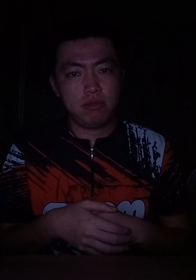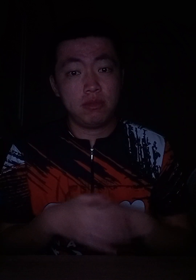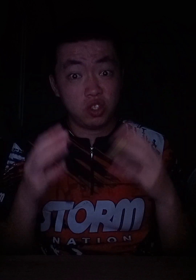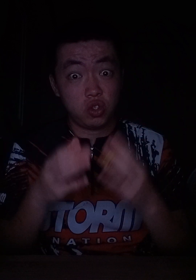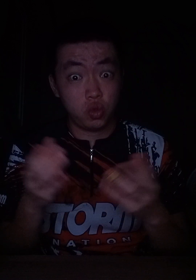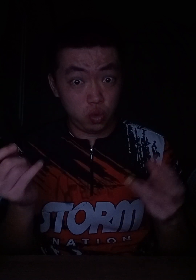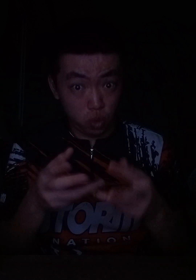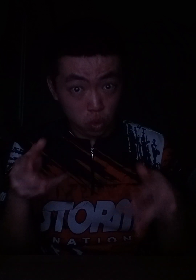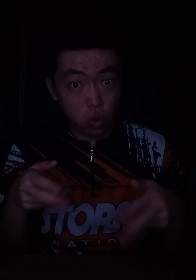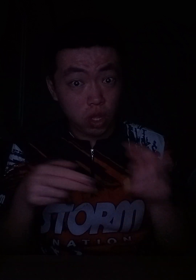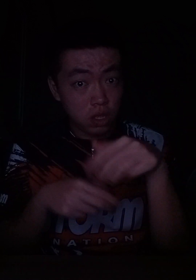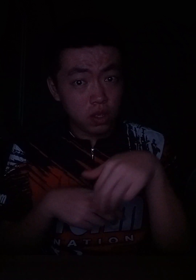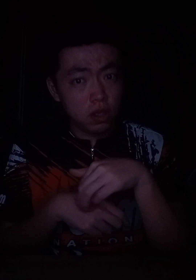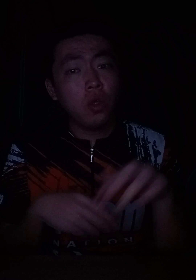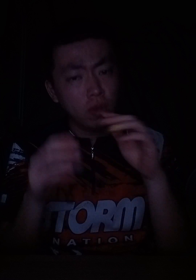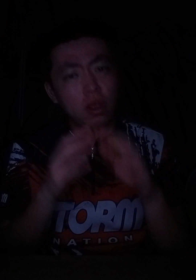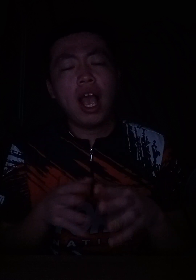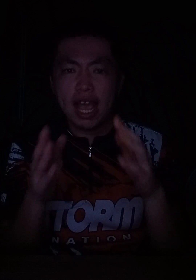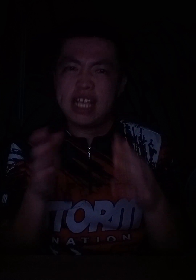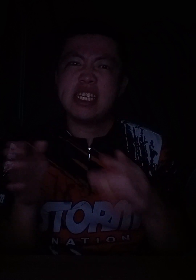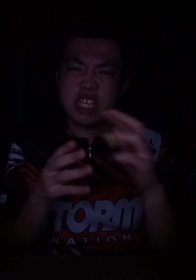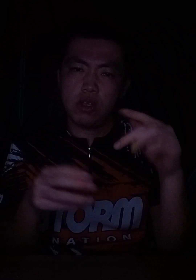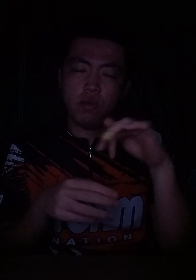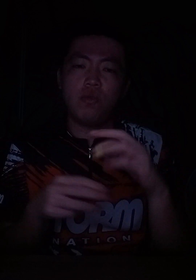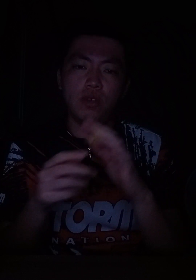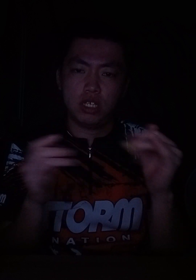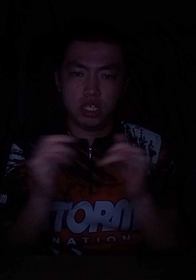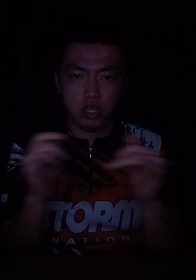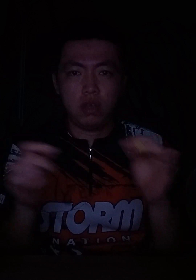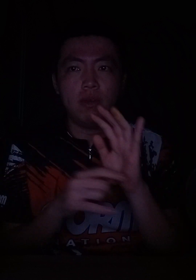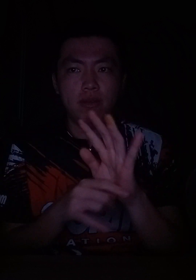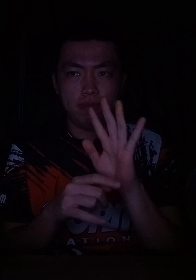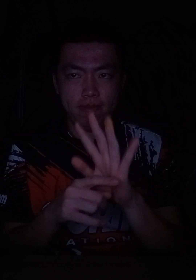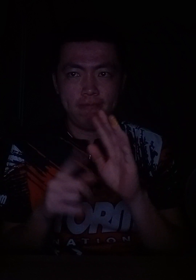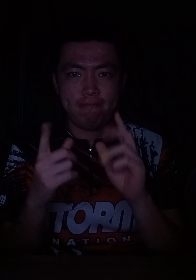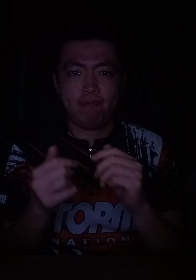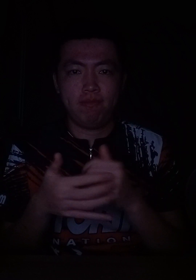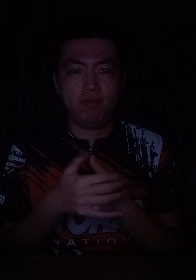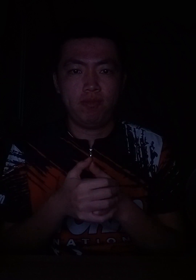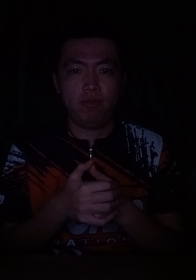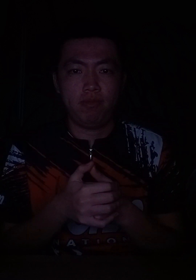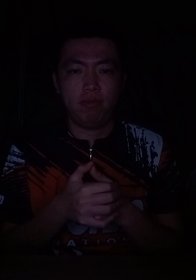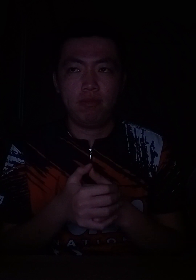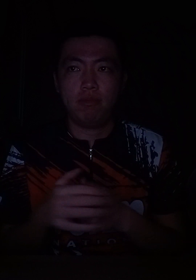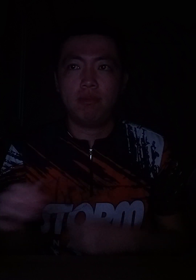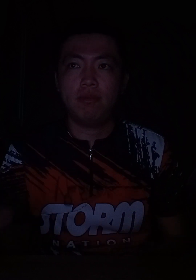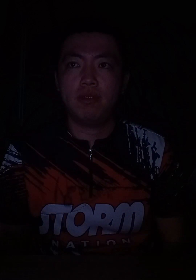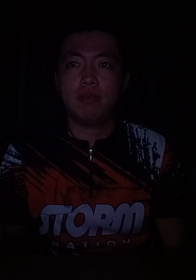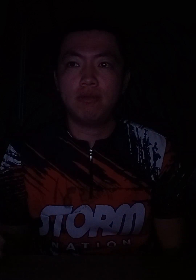철도경찰은 추가 조사를 마친 뒤 A씨에 대해 구속영장을 신청할 방침입니다. YTN 김혜린입니다.